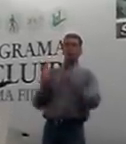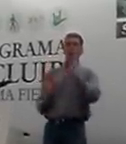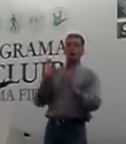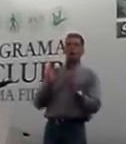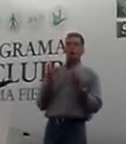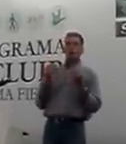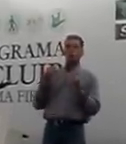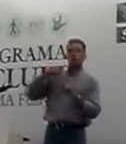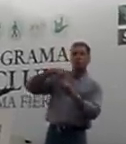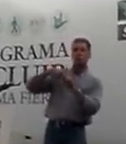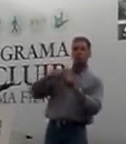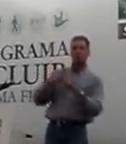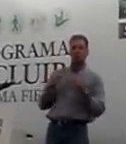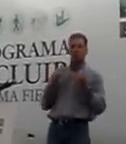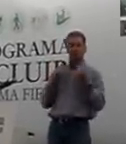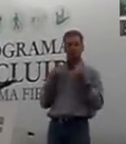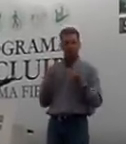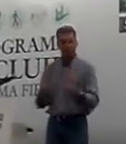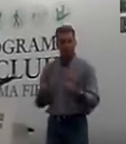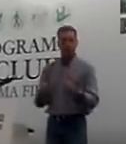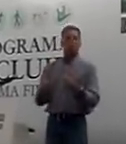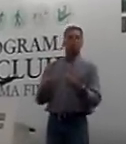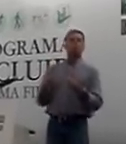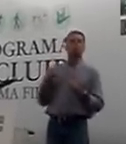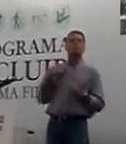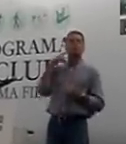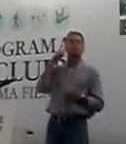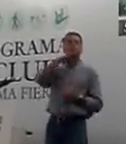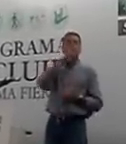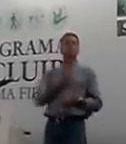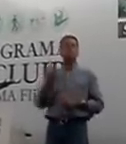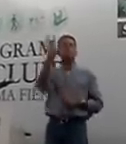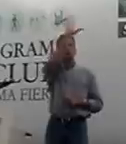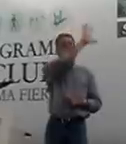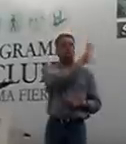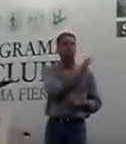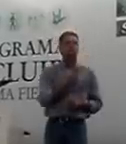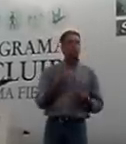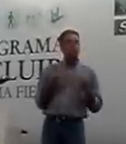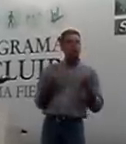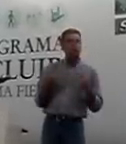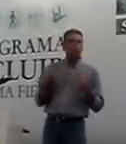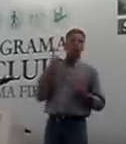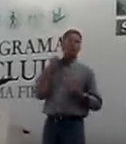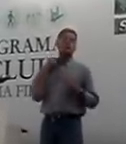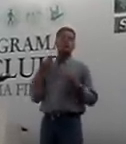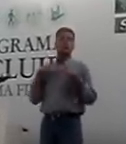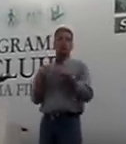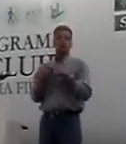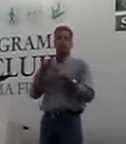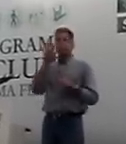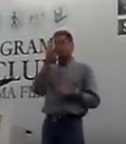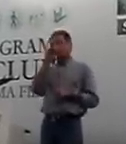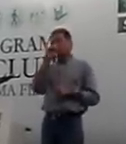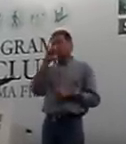Então, eu vejo que aqui há uma organização e que é um trabalho muito positivo. Então, vejo pelo Brasil que não há um